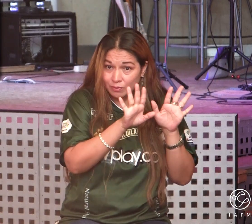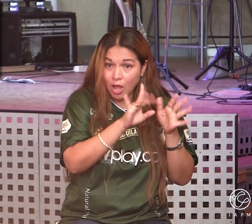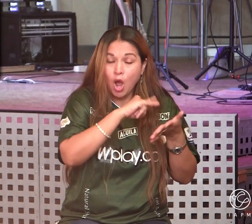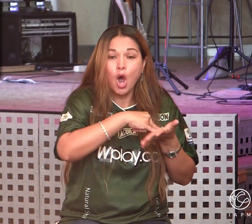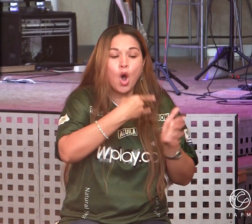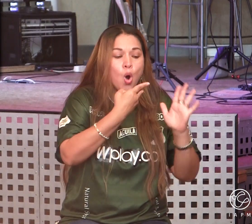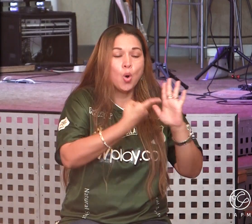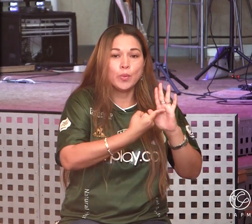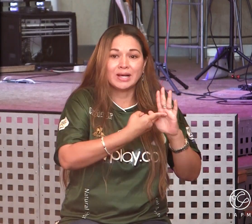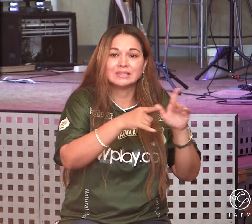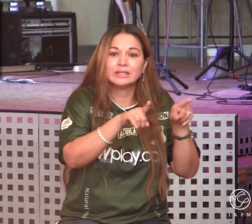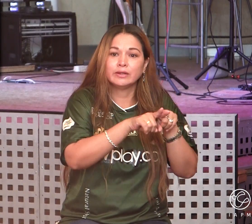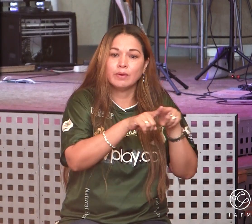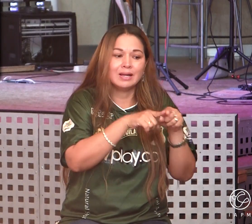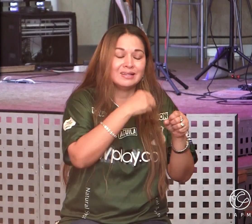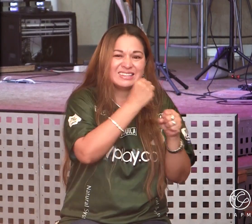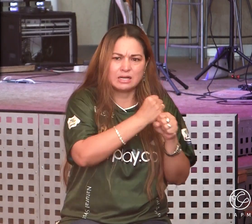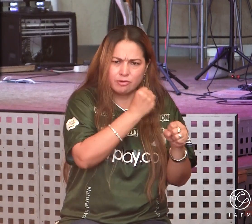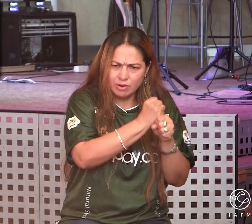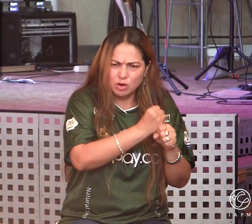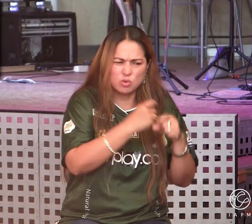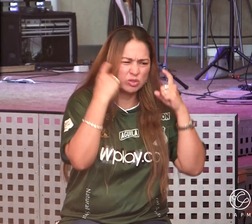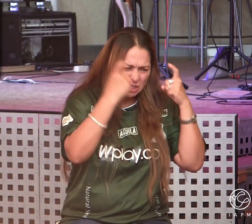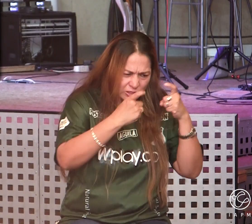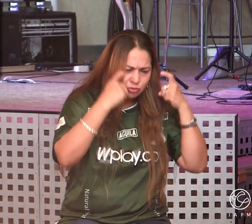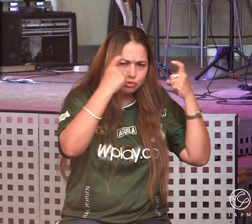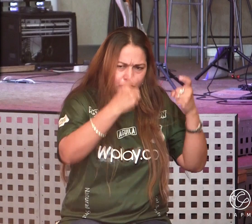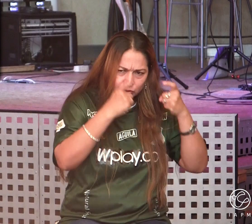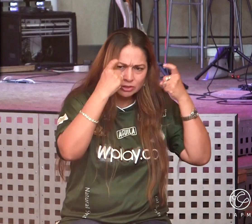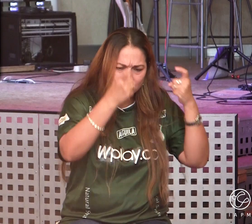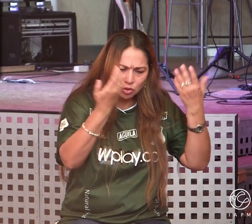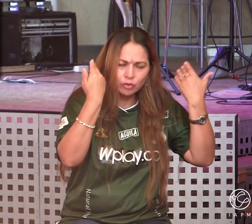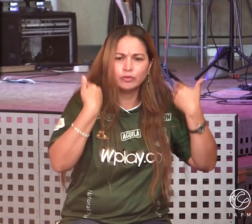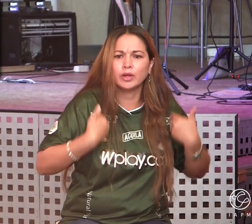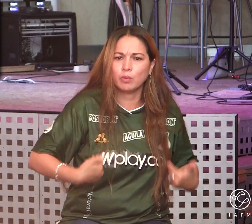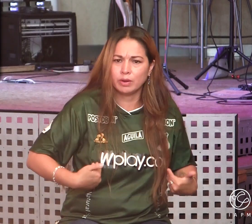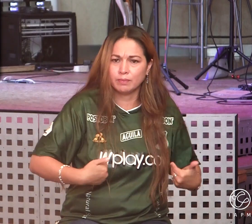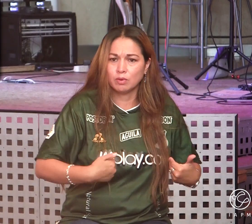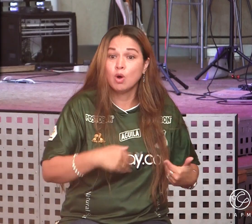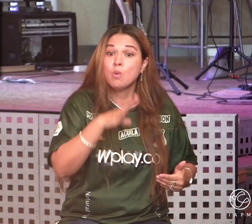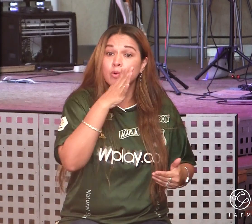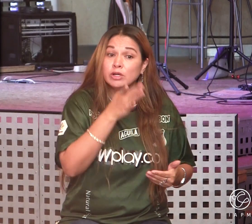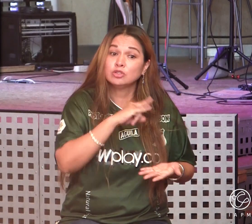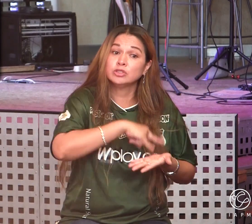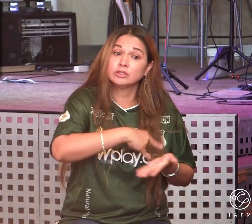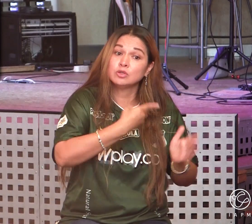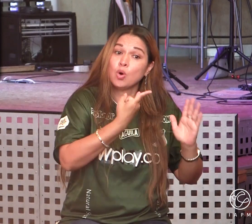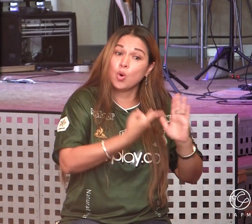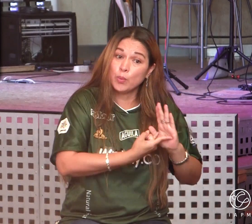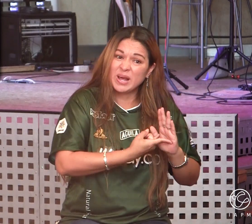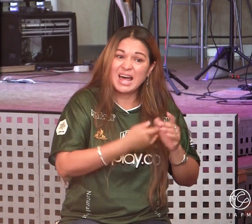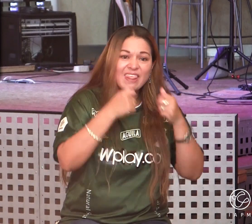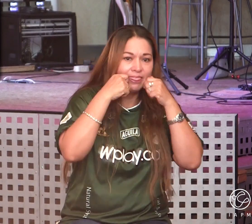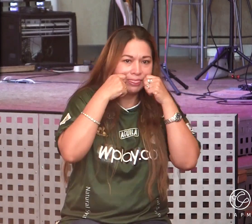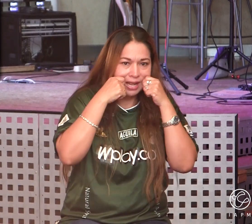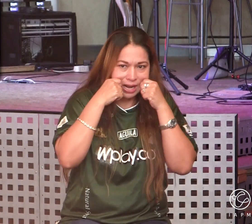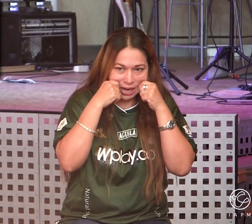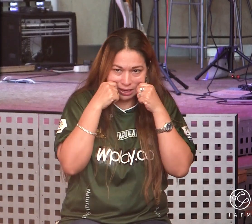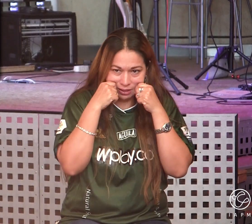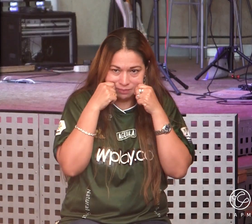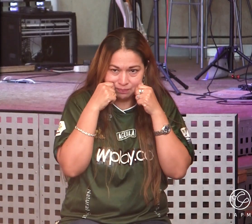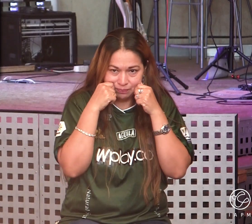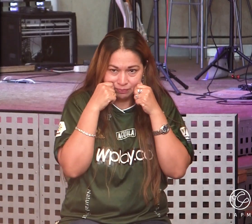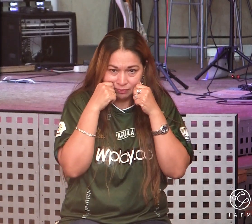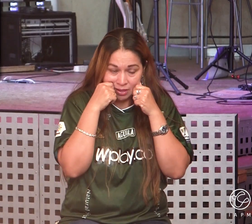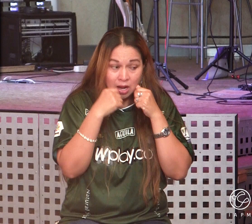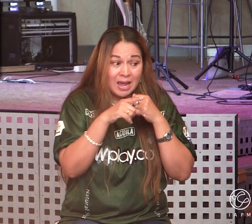obrar, sino es un fructificar. ¿Te das cuenta? De alguna manera nos lleva a otro terreno, a un terreno distinto, a un terreno